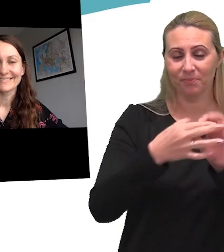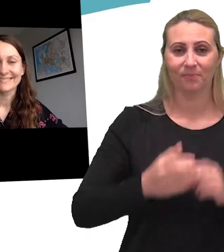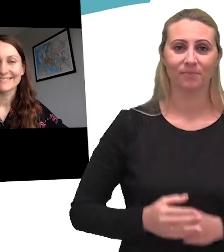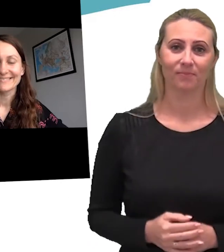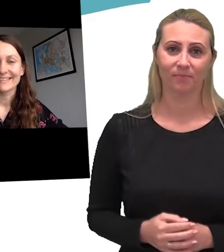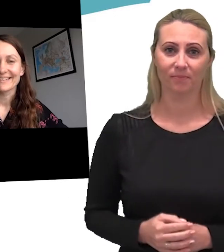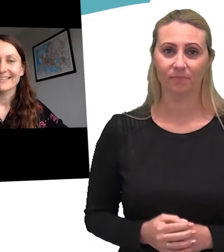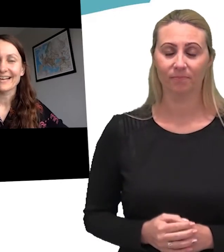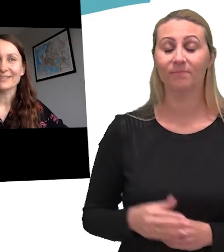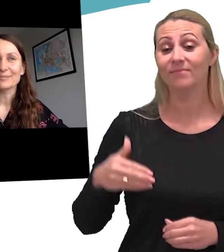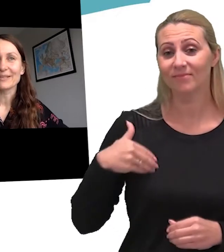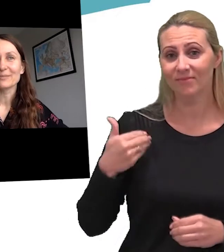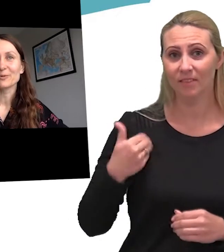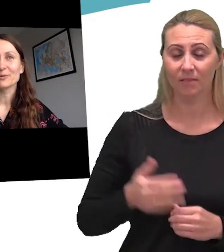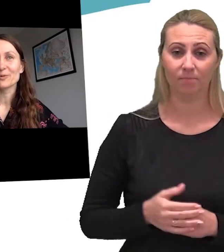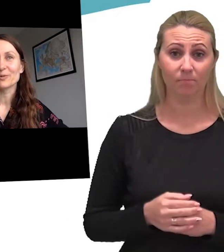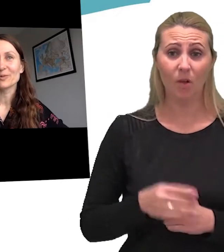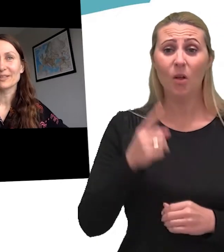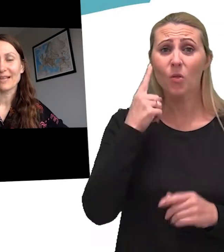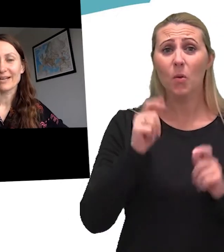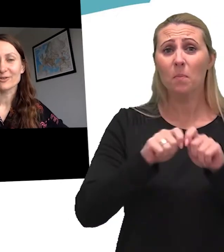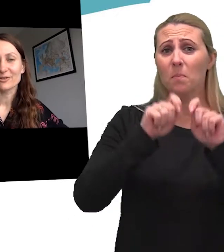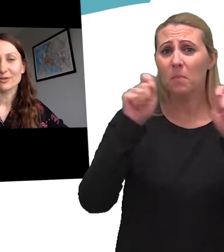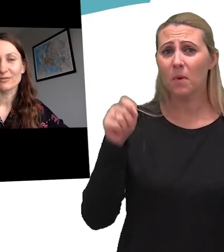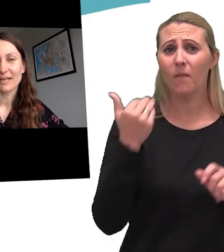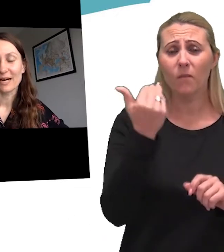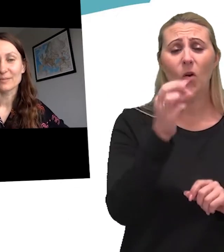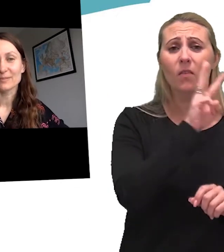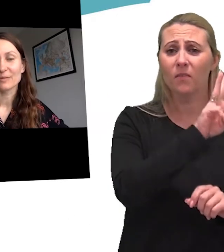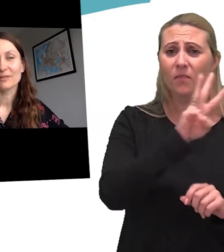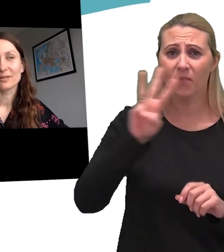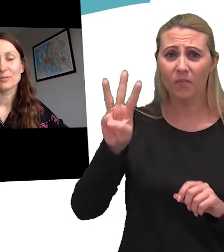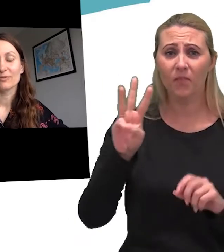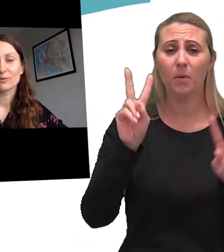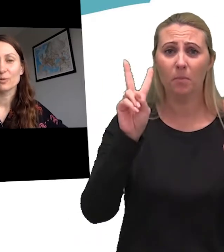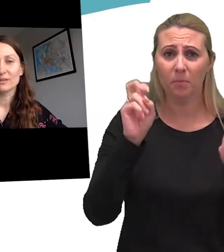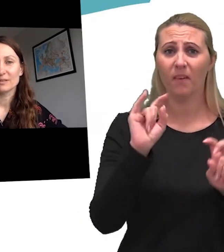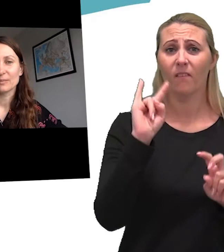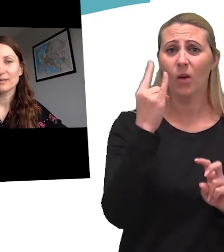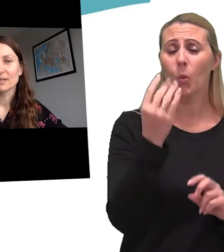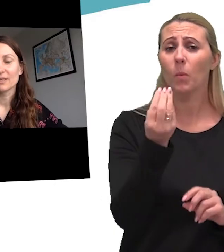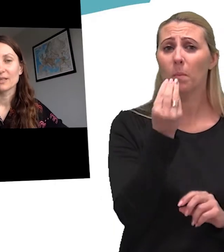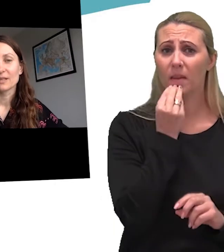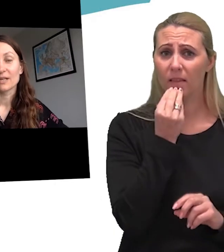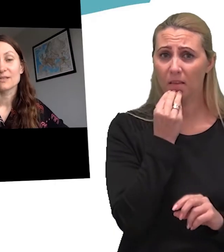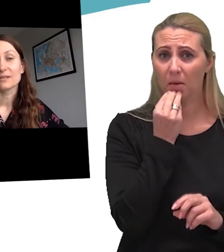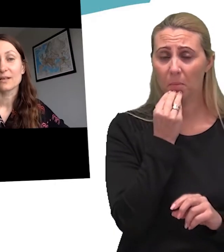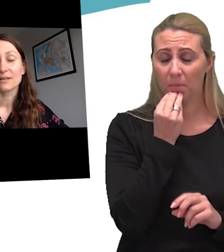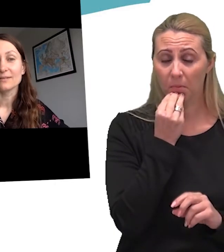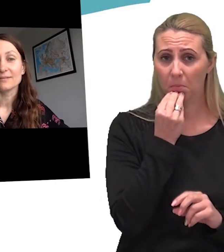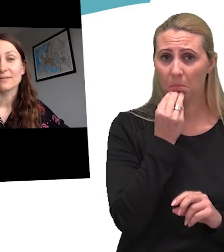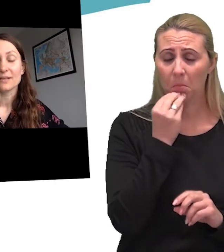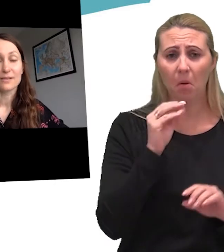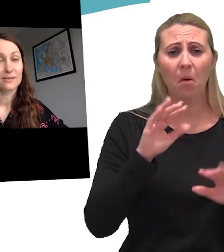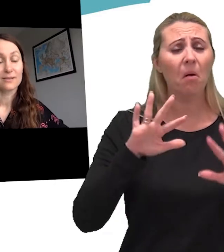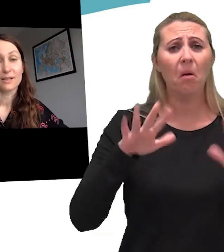Sveiki. Gal ir pradam nuo jūsų tinklaraščio skirto vaikams pavadinimo Vaikų mityba.